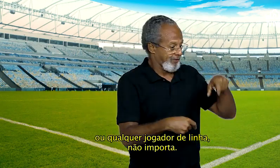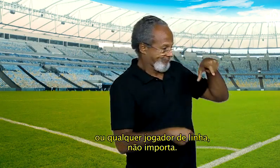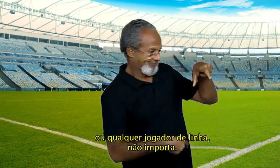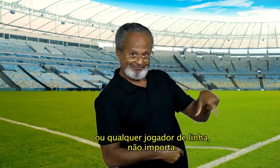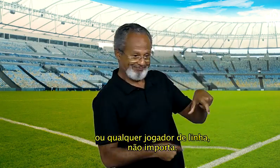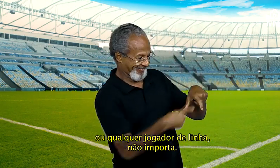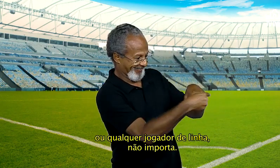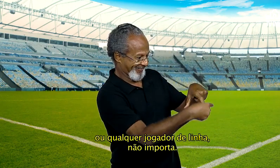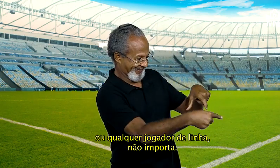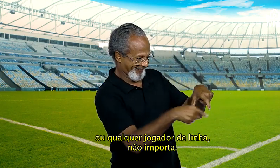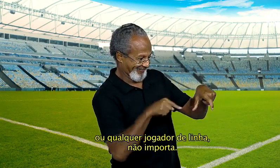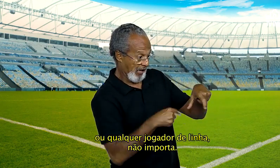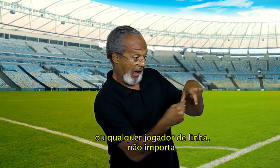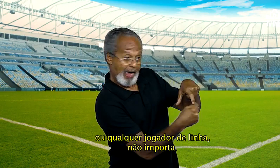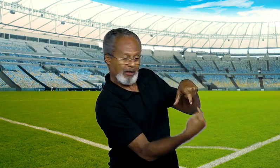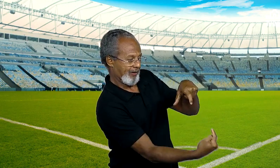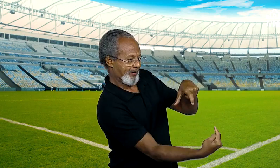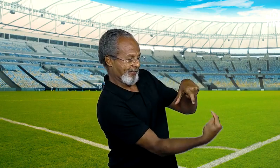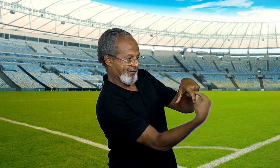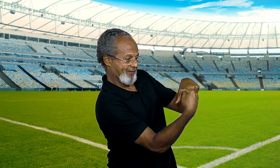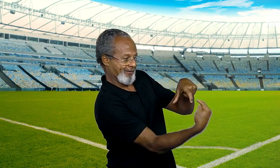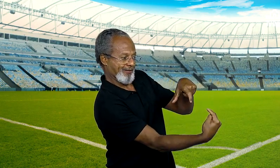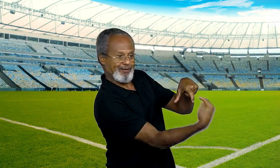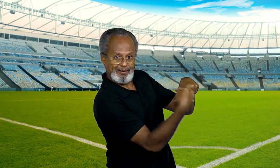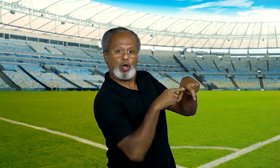linha. Não importa.